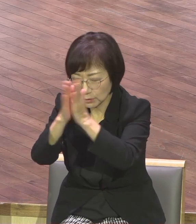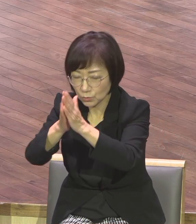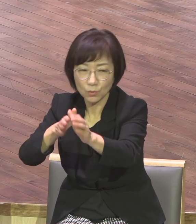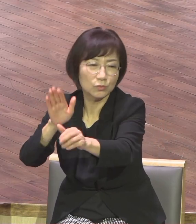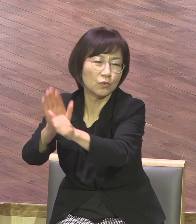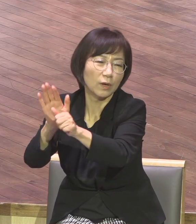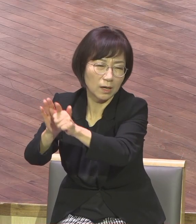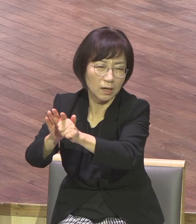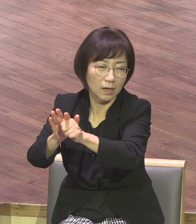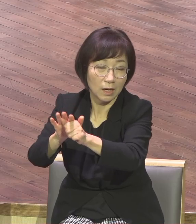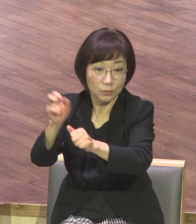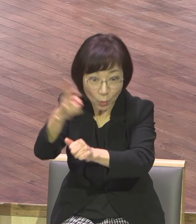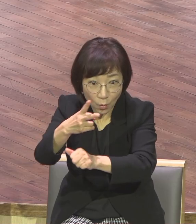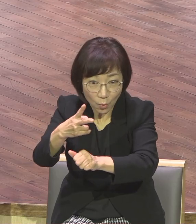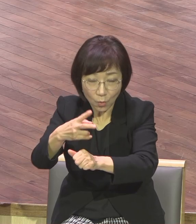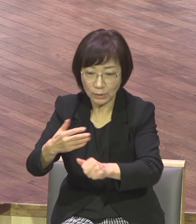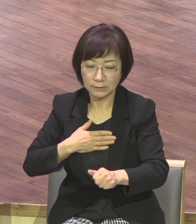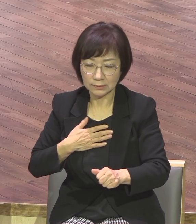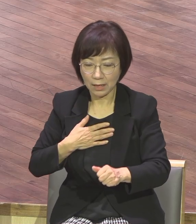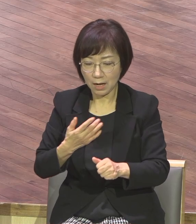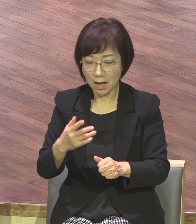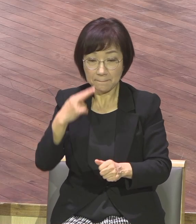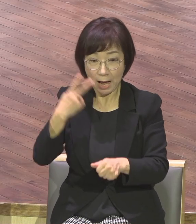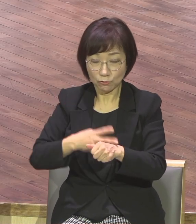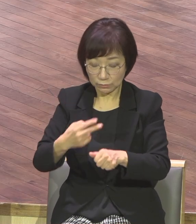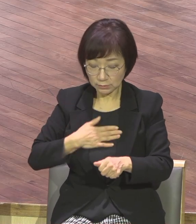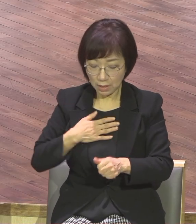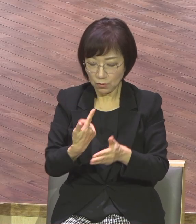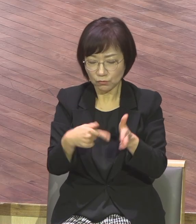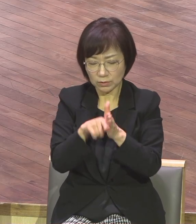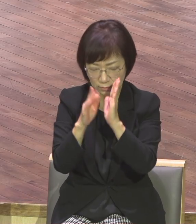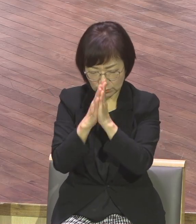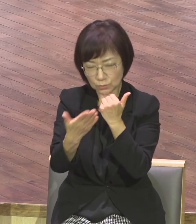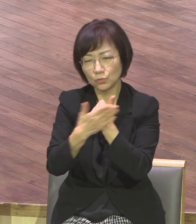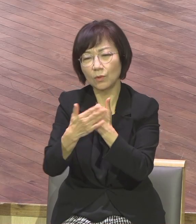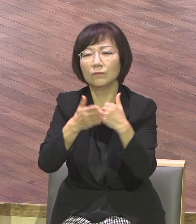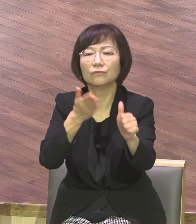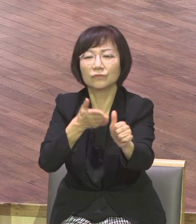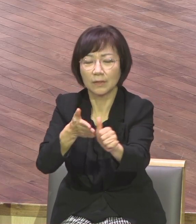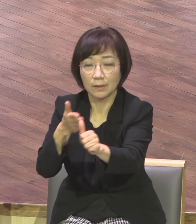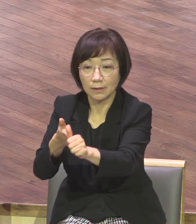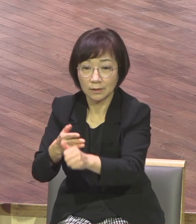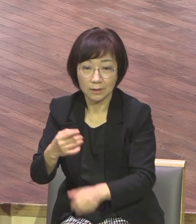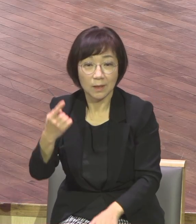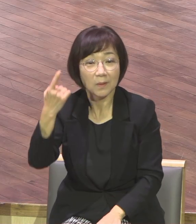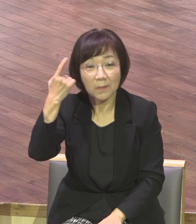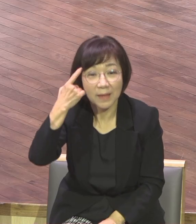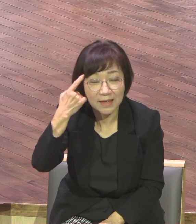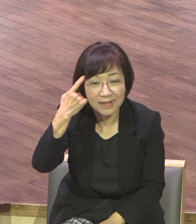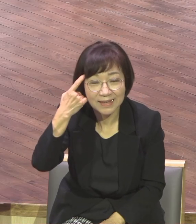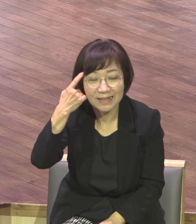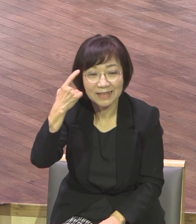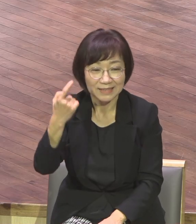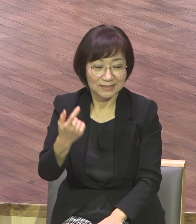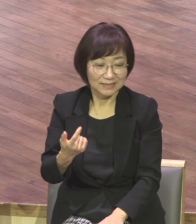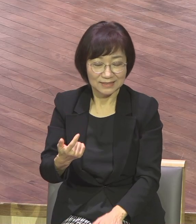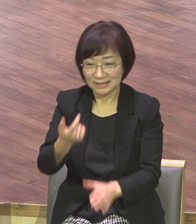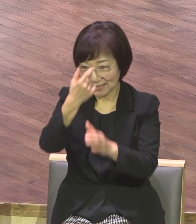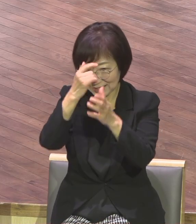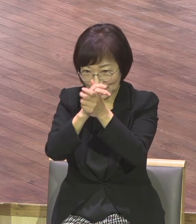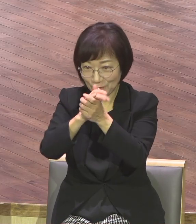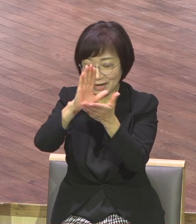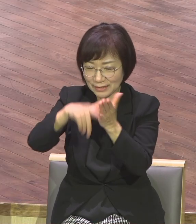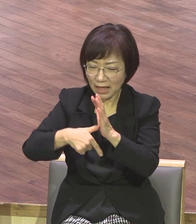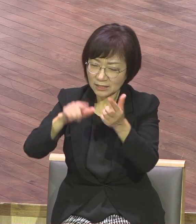기도해 달라라고 기도 요청을 하고 있습니다. 이것은 서로가 기도자의